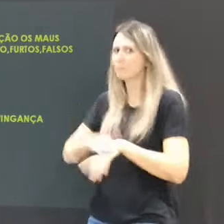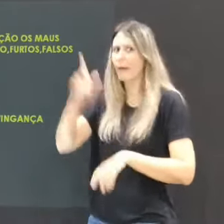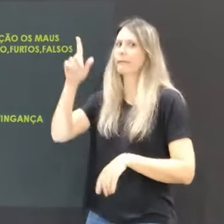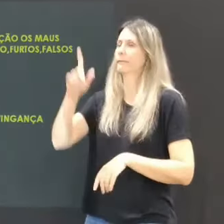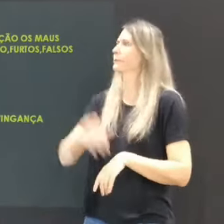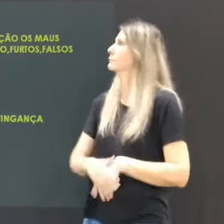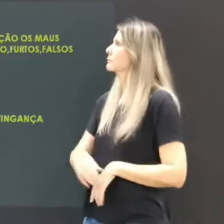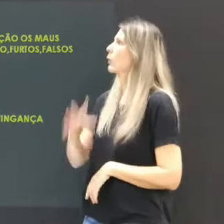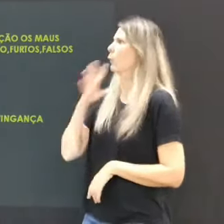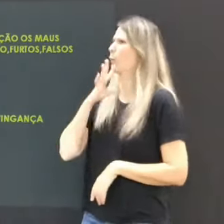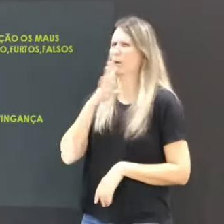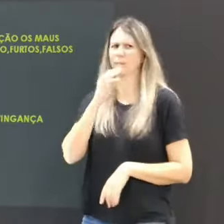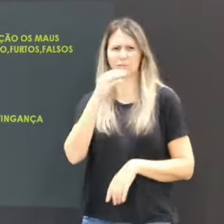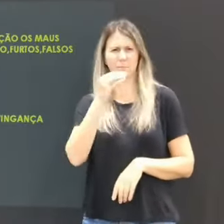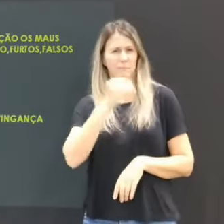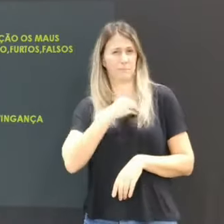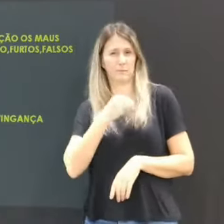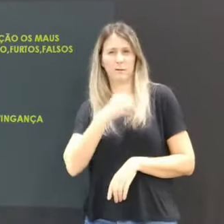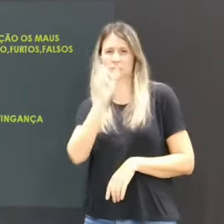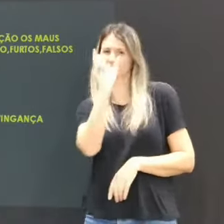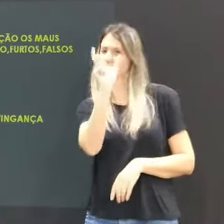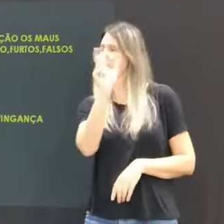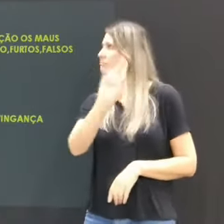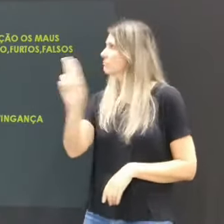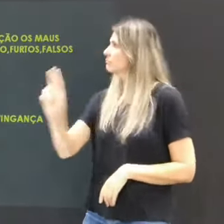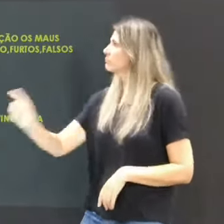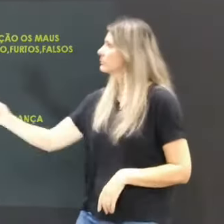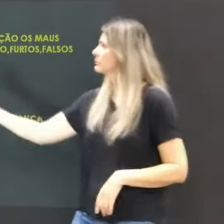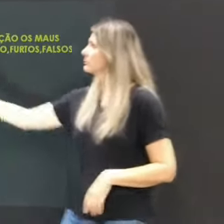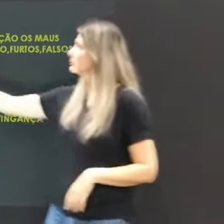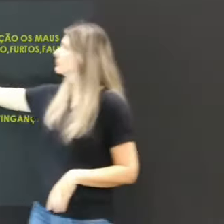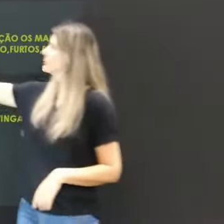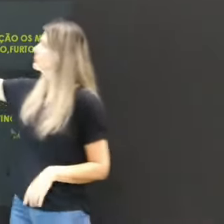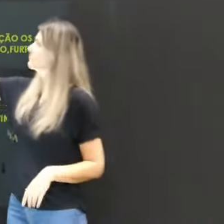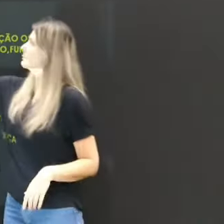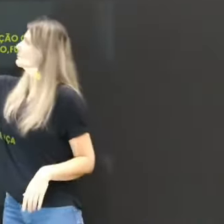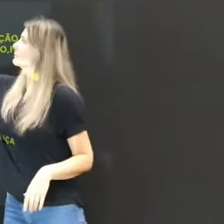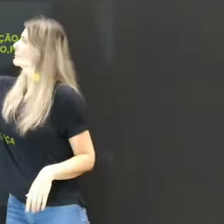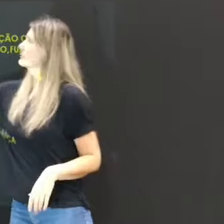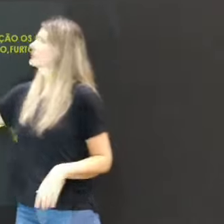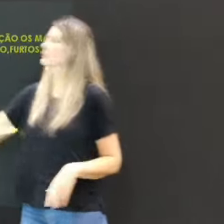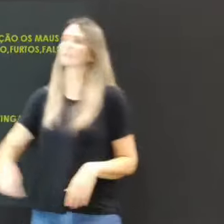Ó, outro mais pecado. Você conhece esse pecado? A palavra, ó. Mexerico.